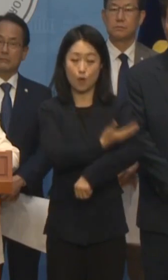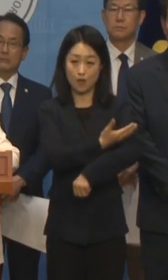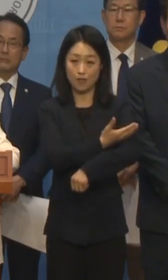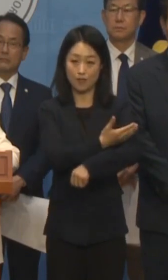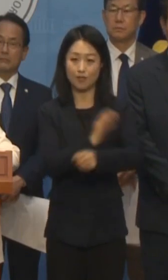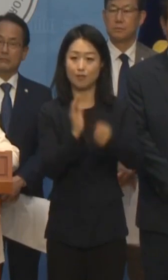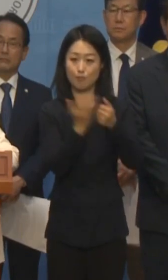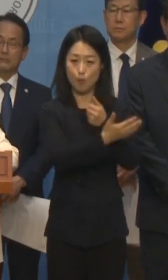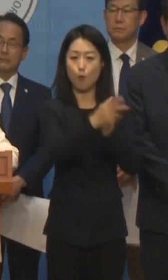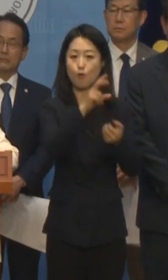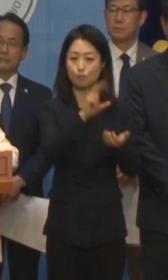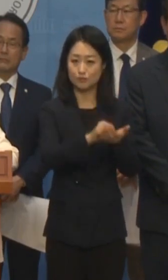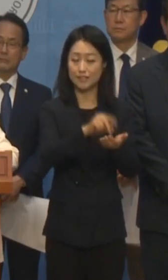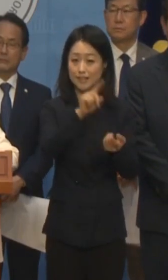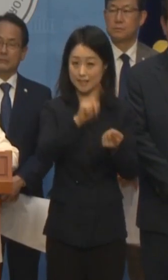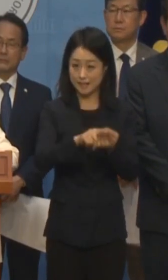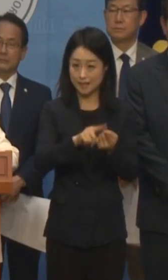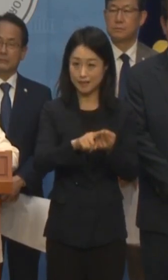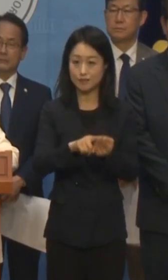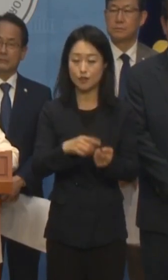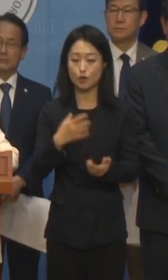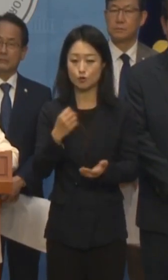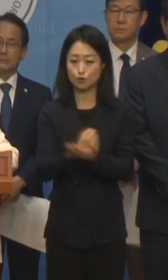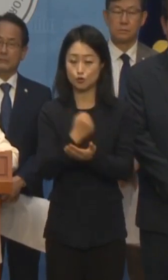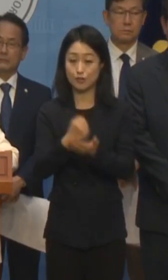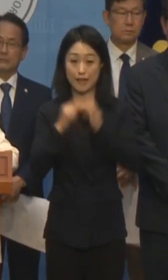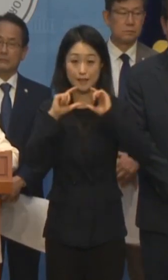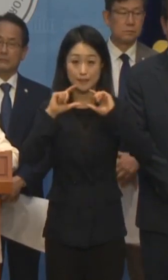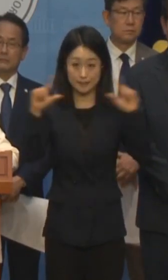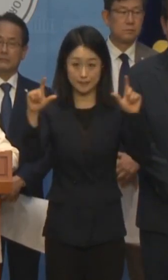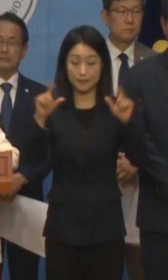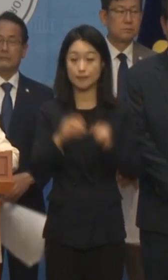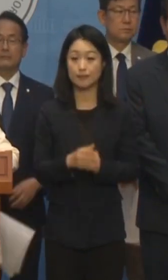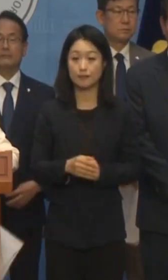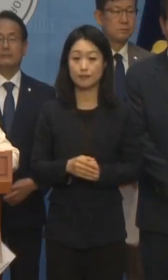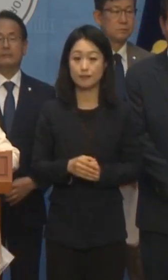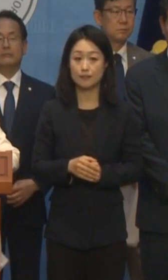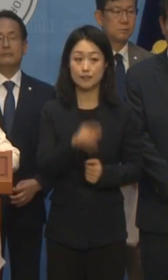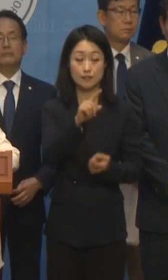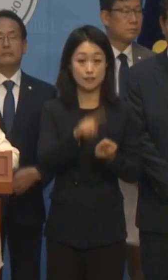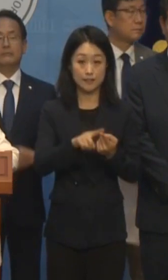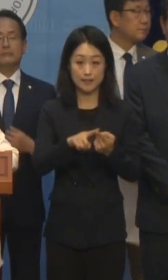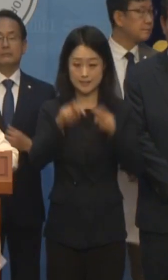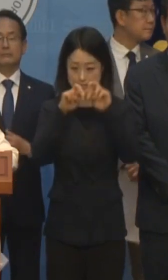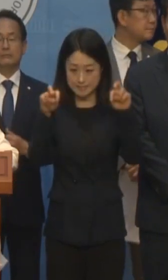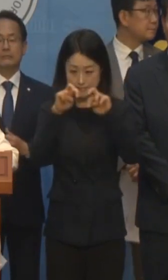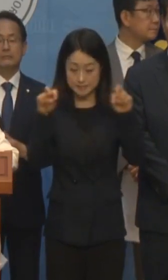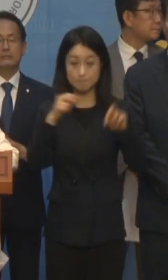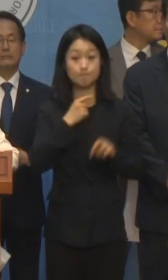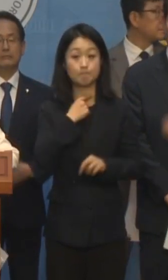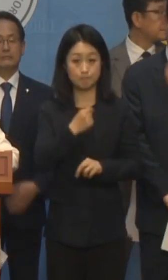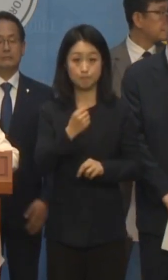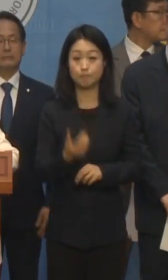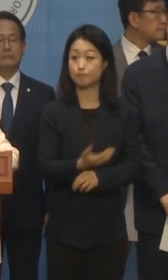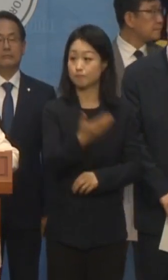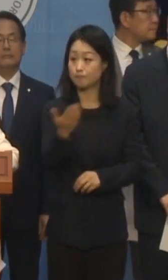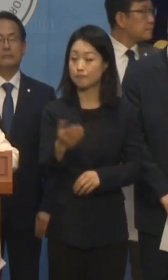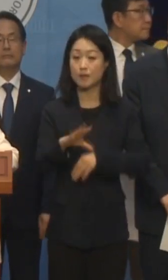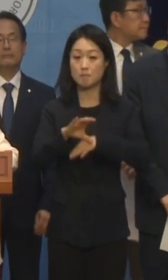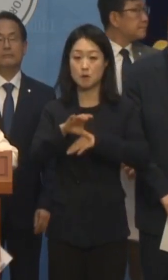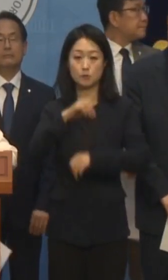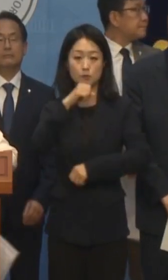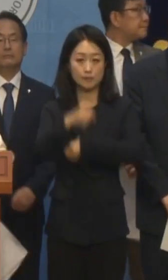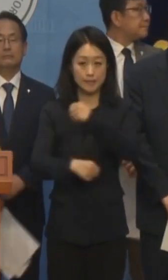대해서 규탄하며 이 일을 반드시 진상규명을 통해서 언론 자유를